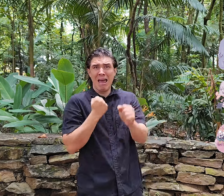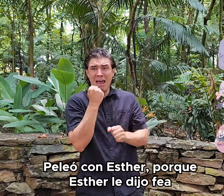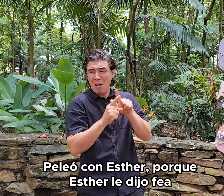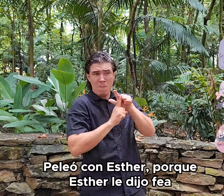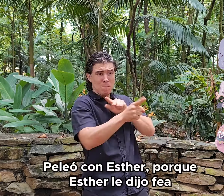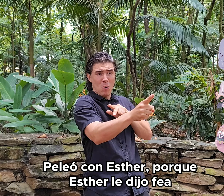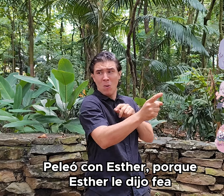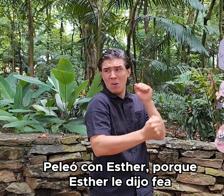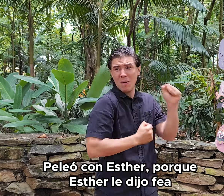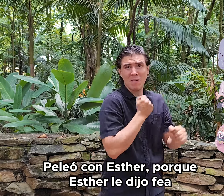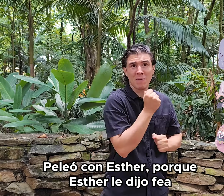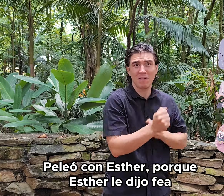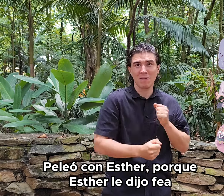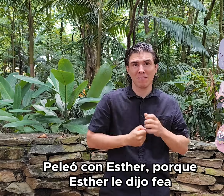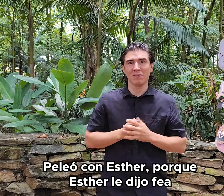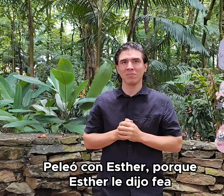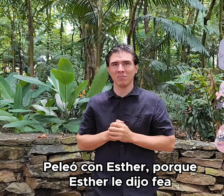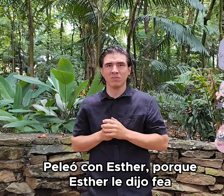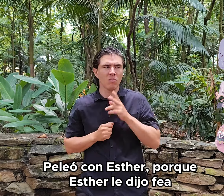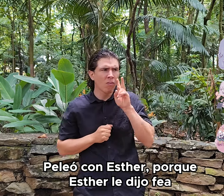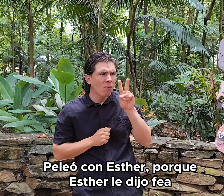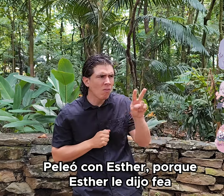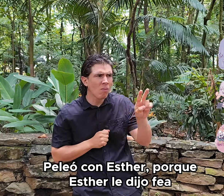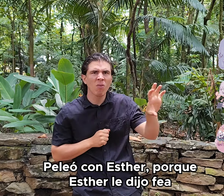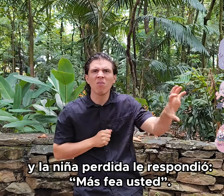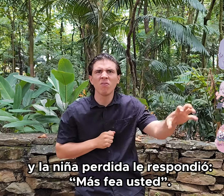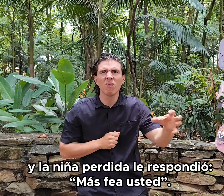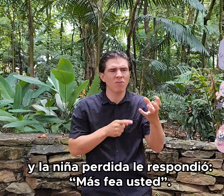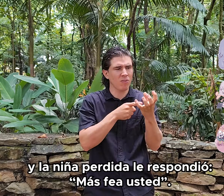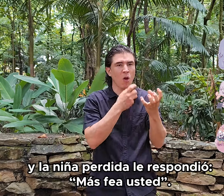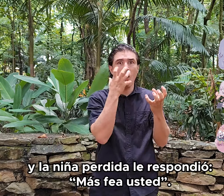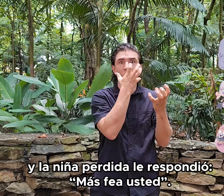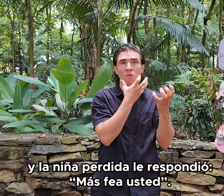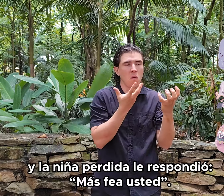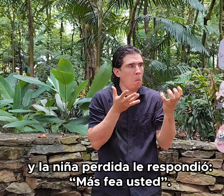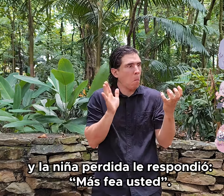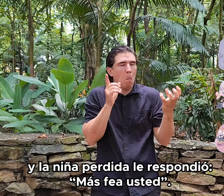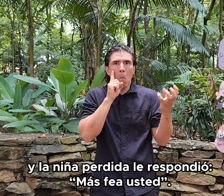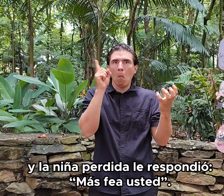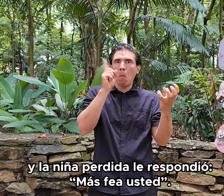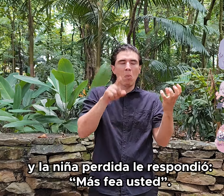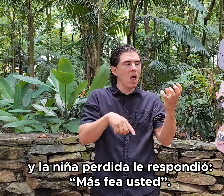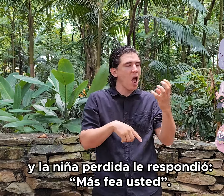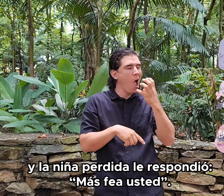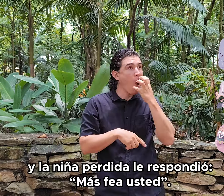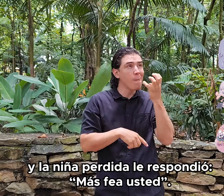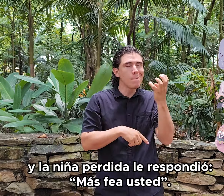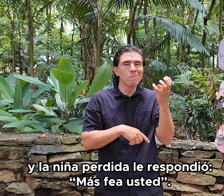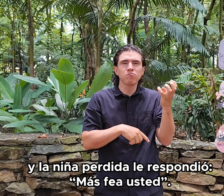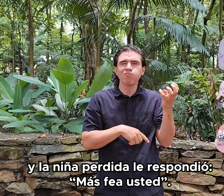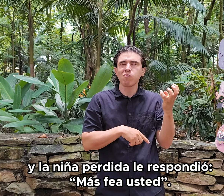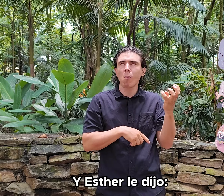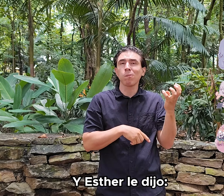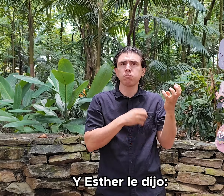Peleó con Esther. Porque Esther le dijo fea y la niña perdida le respondió Más fea usted. Y Esther le